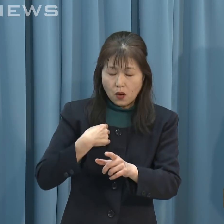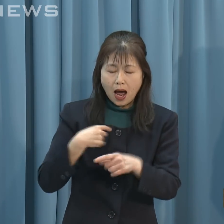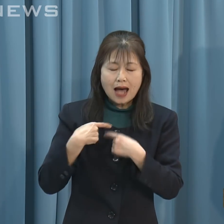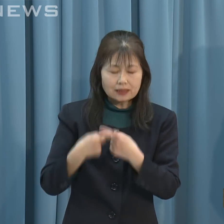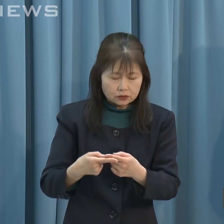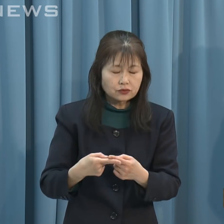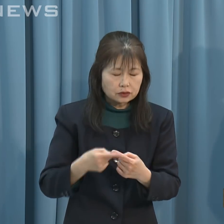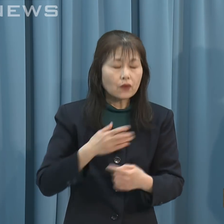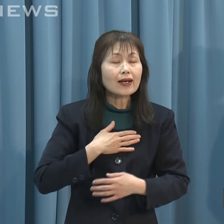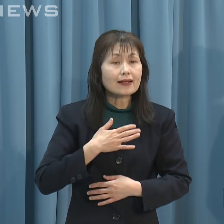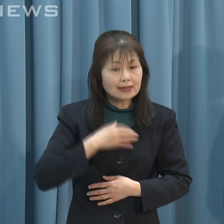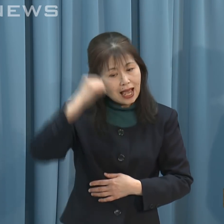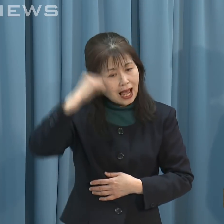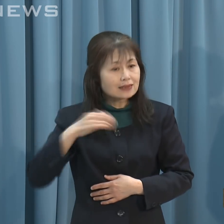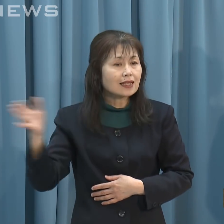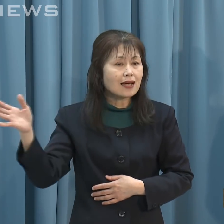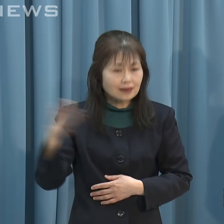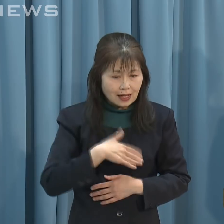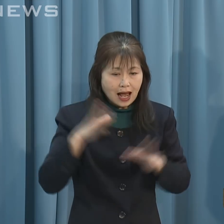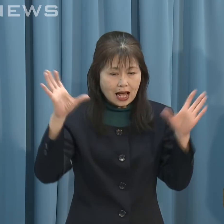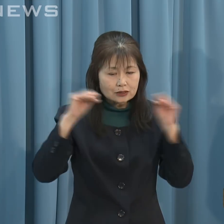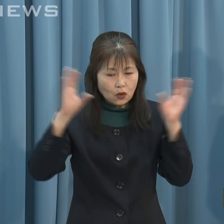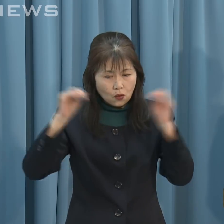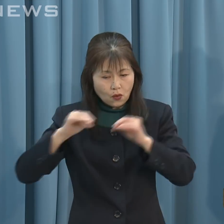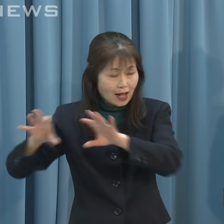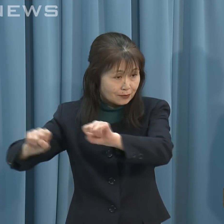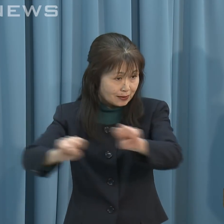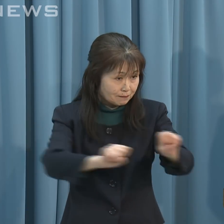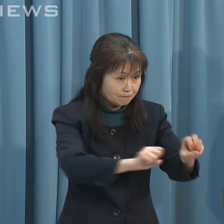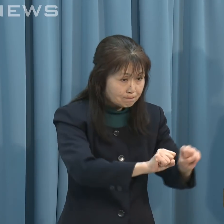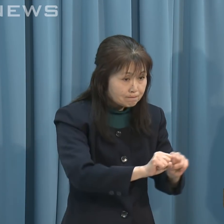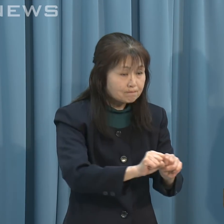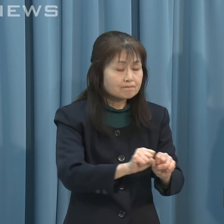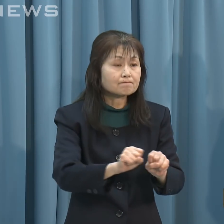情報収集を具体的にやって、それから